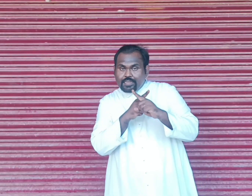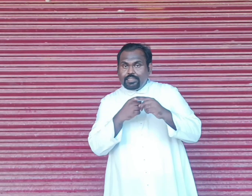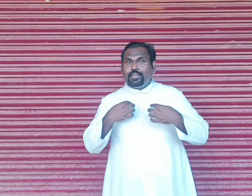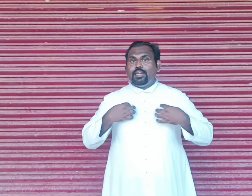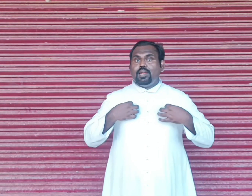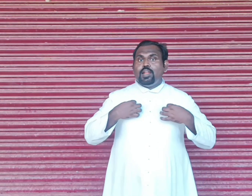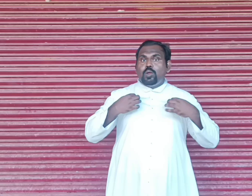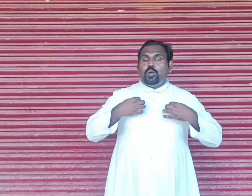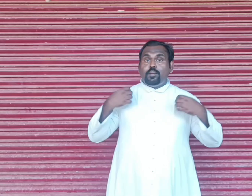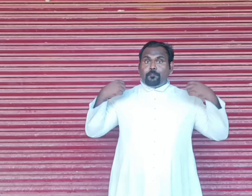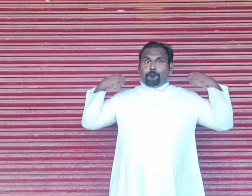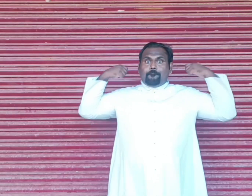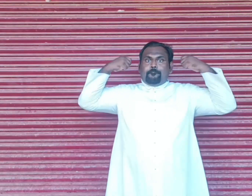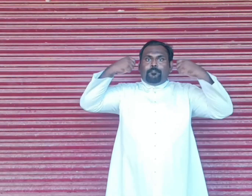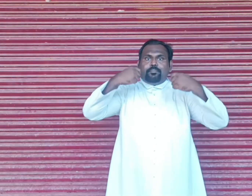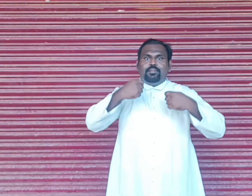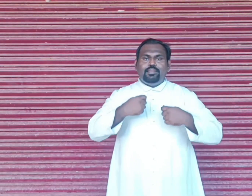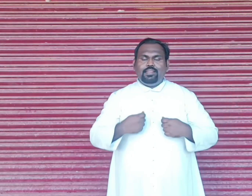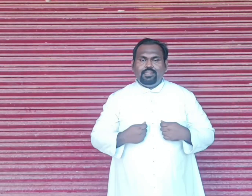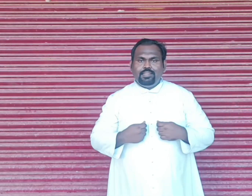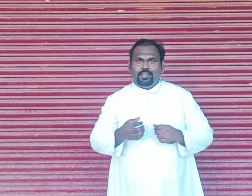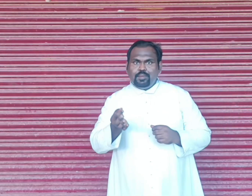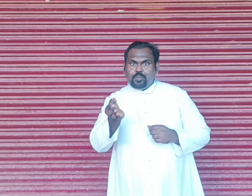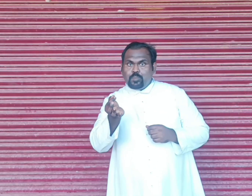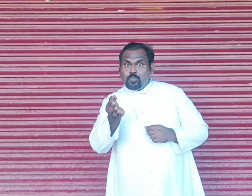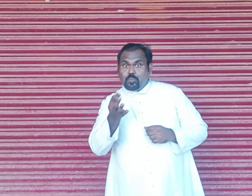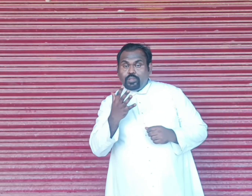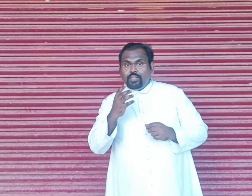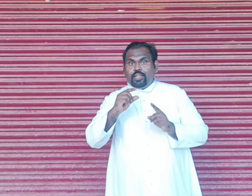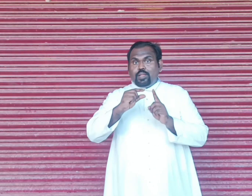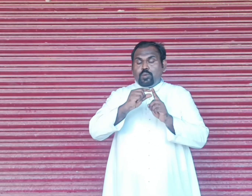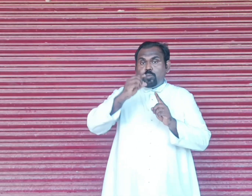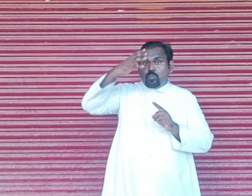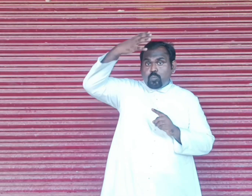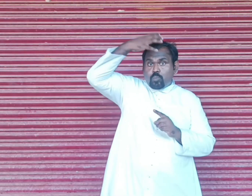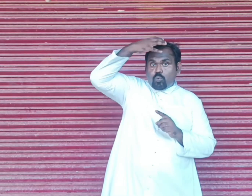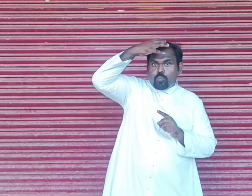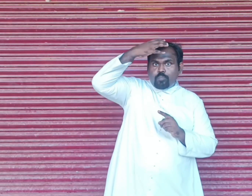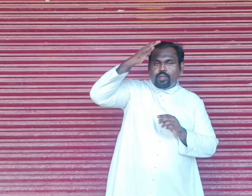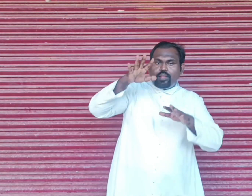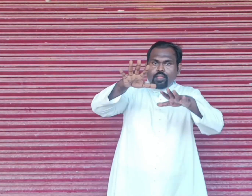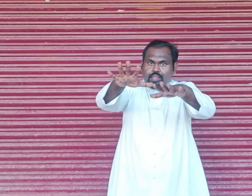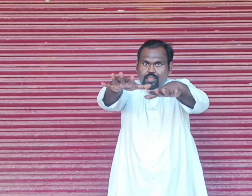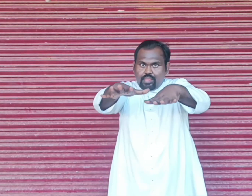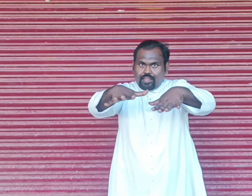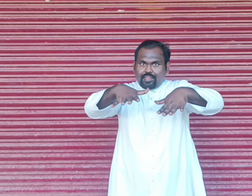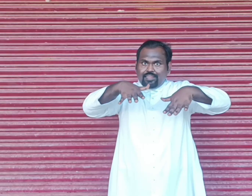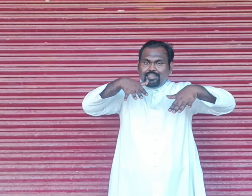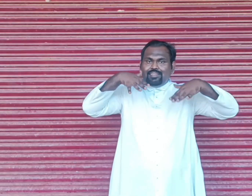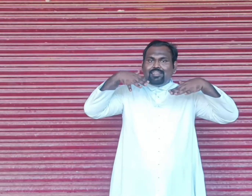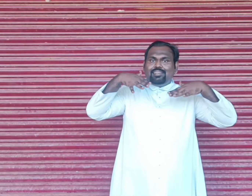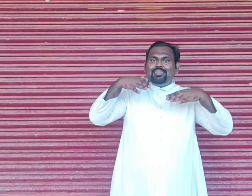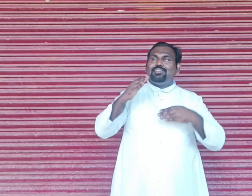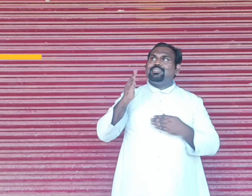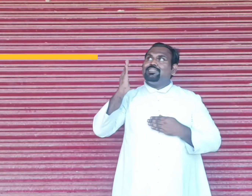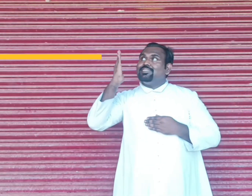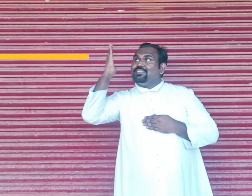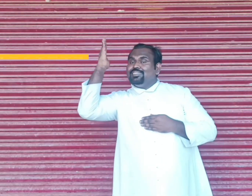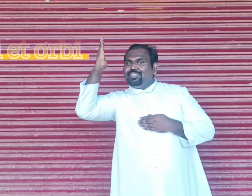തനിക്ക് അനുയോജ്യമായിട്ടുള്ള ഒരു വസ്ത്രം ധരിച്ചുകൊണ്ട് പുതിയ പാപ്പ അവിടെ കൂടിയിരിക്കുന്ന